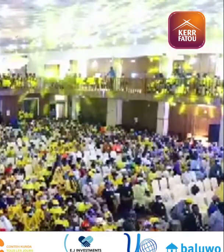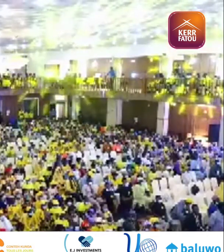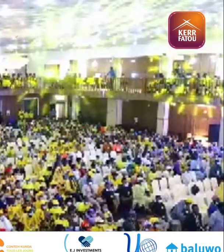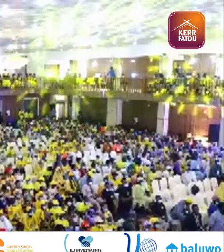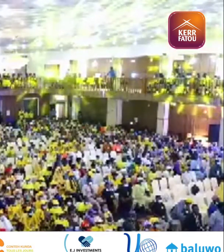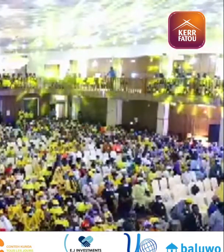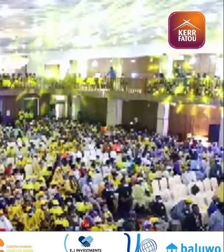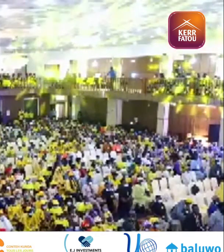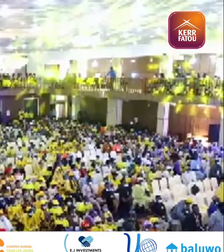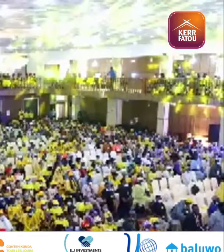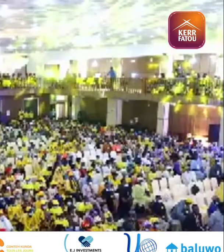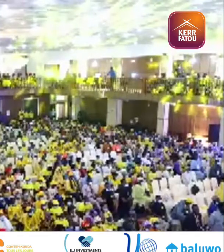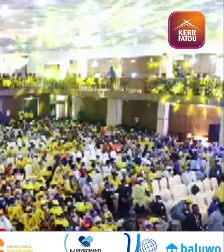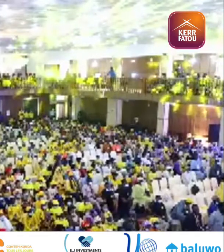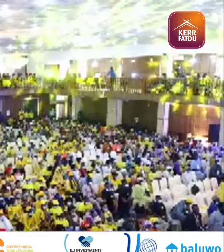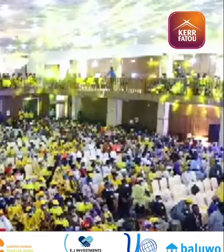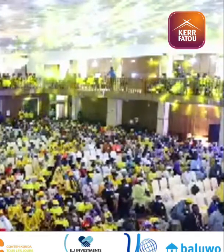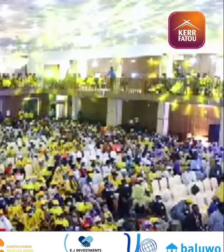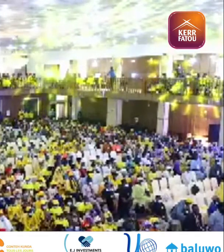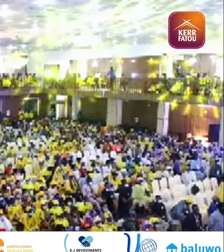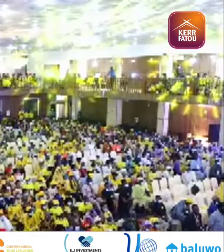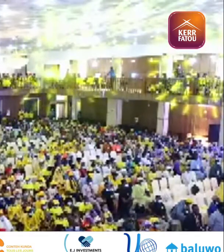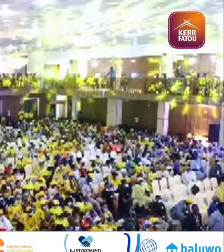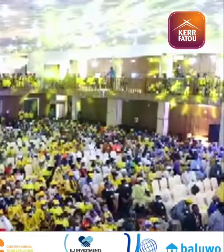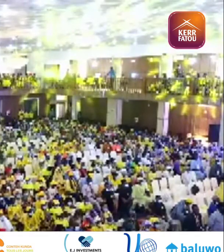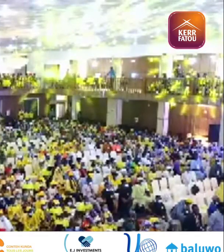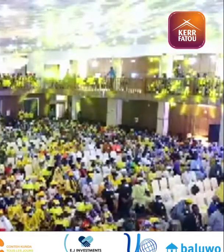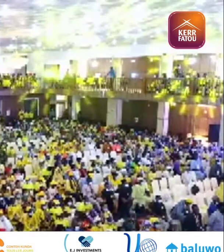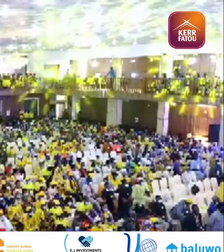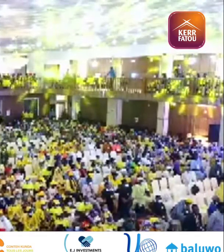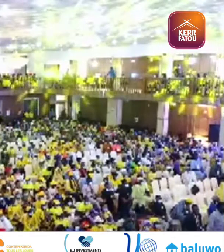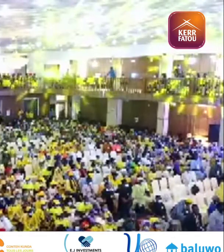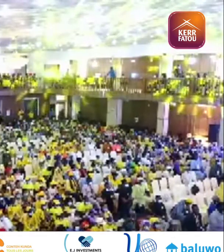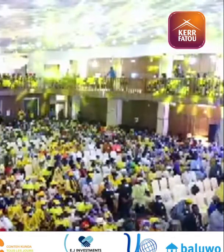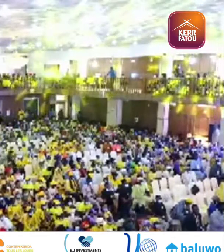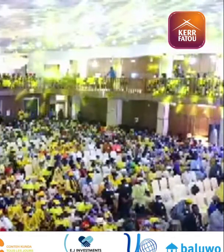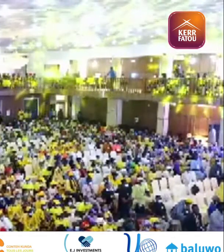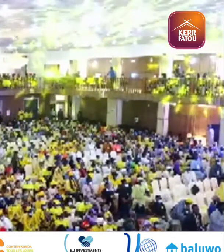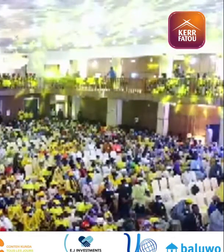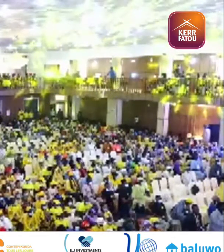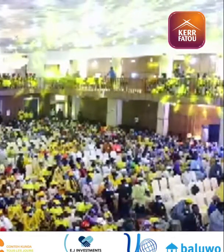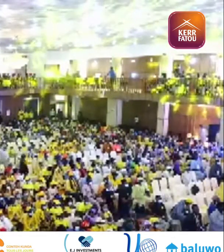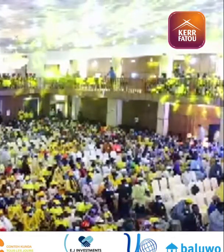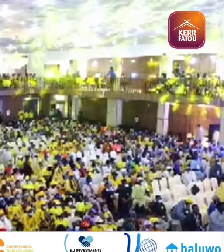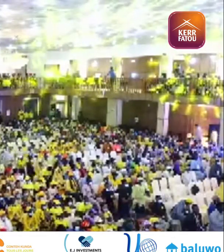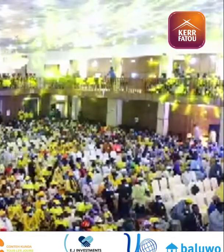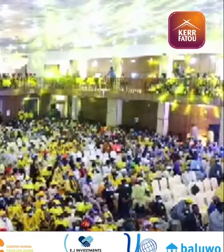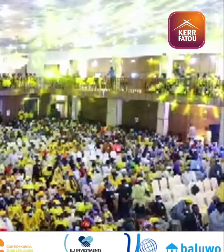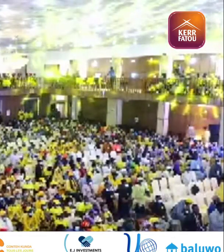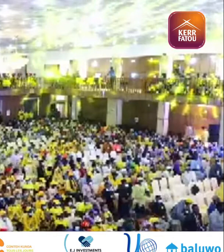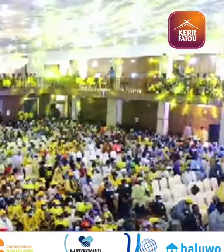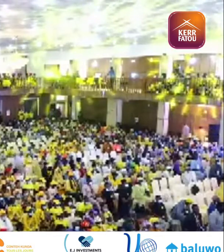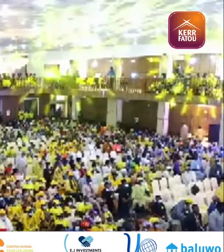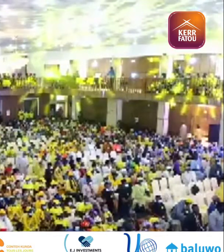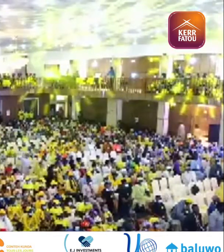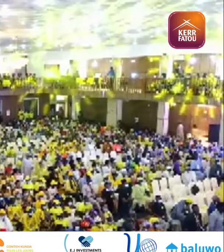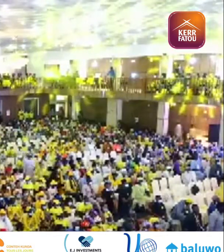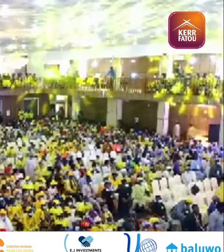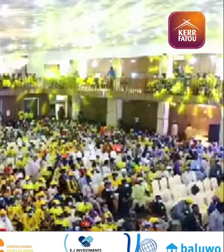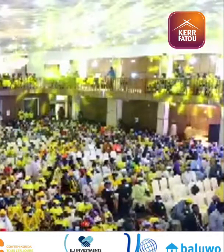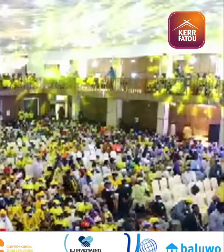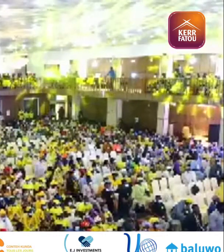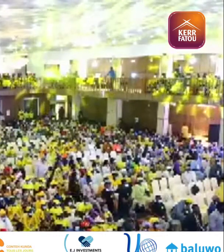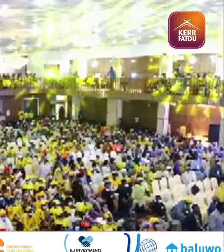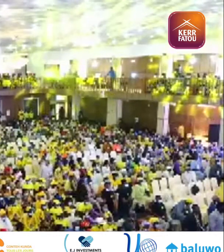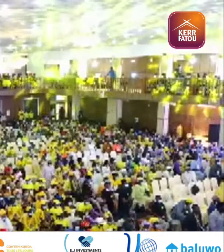be janto ngeje e prc mr bao gm ca ngebe